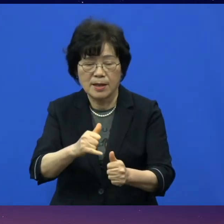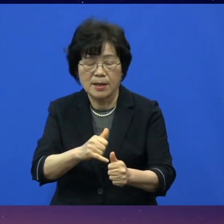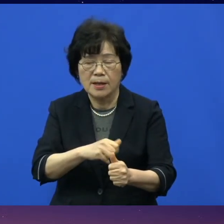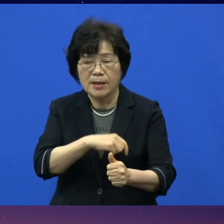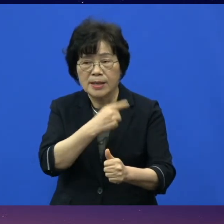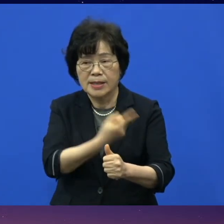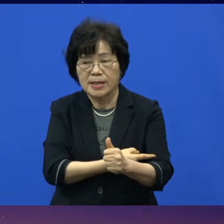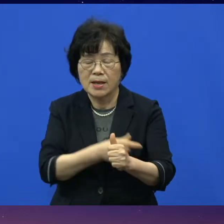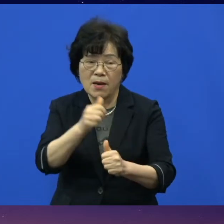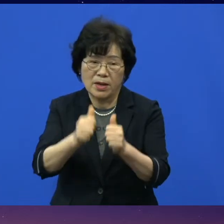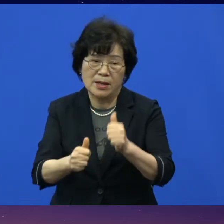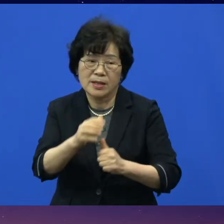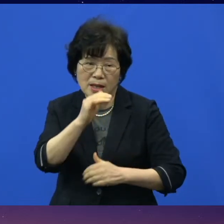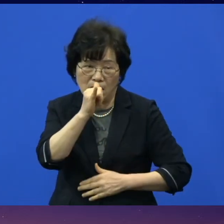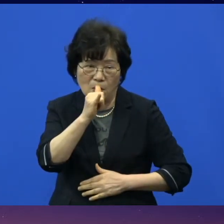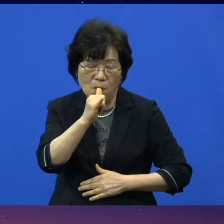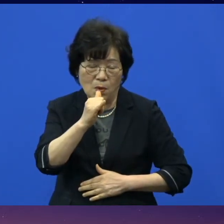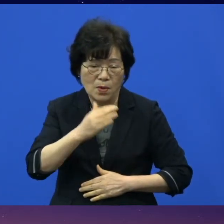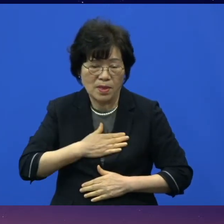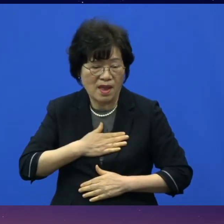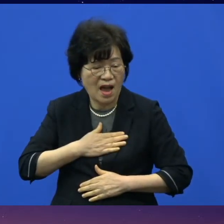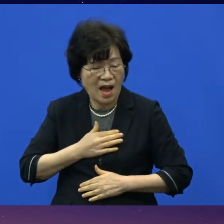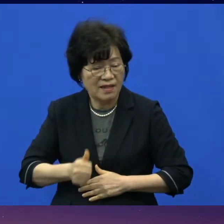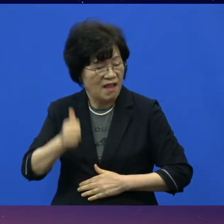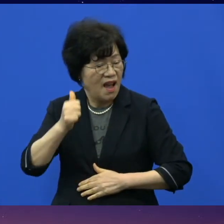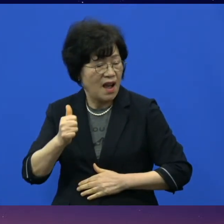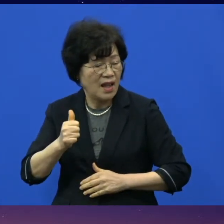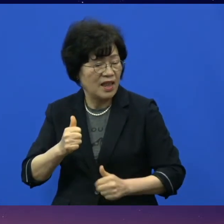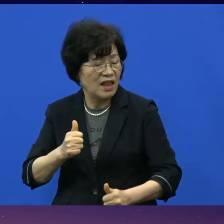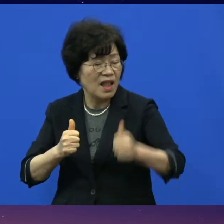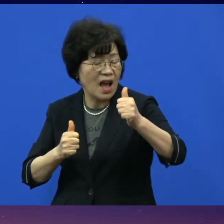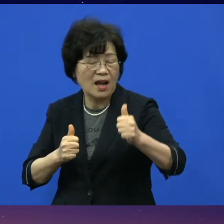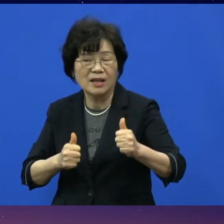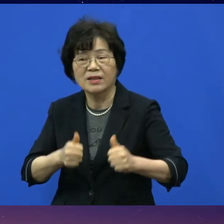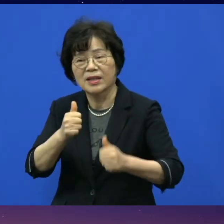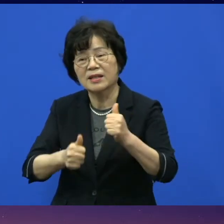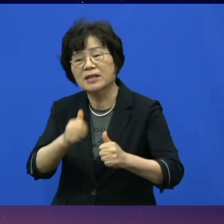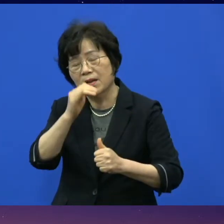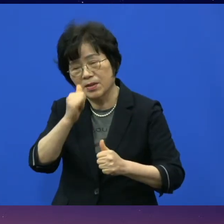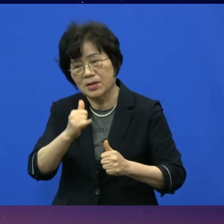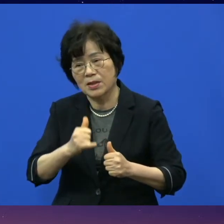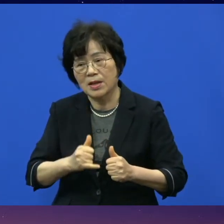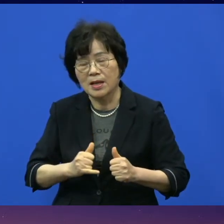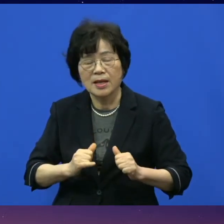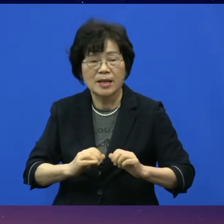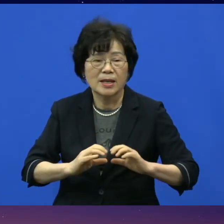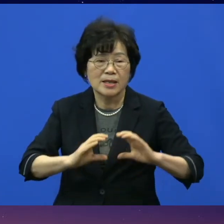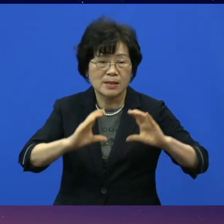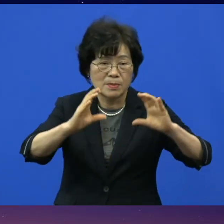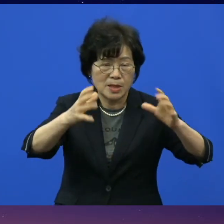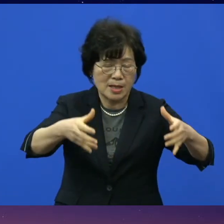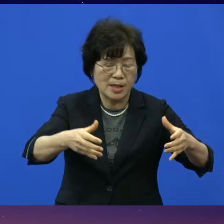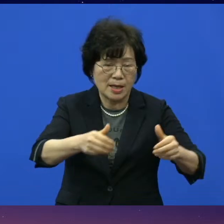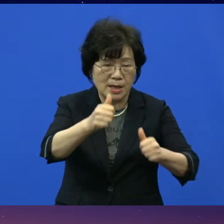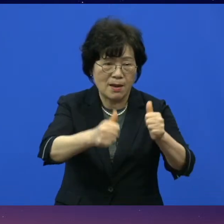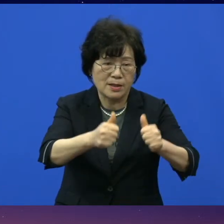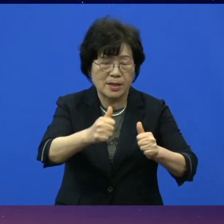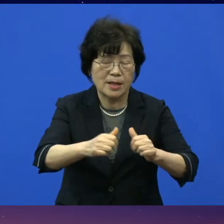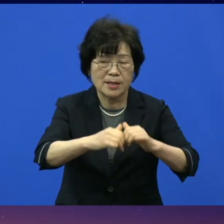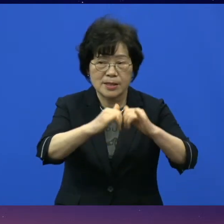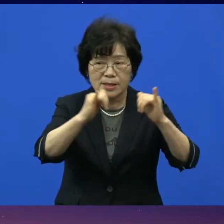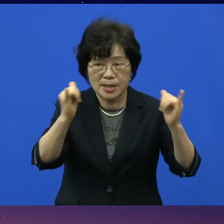합니다. 누가 더 나은가, 그죠? 이 오늘 세상은 경쟁의 세상입니다. 그 외모를